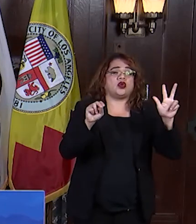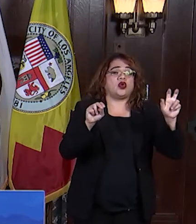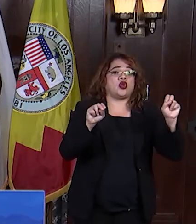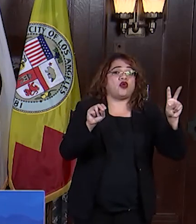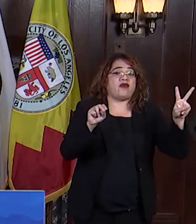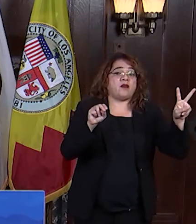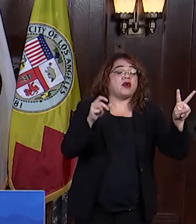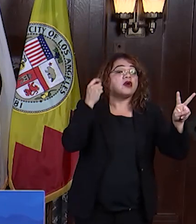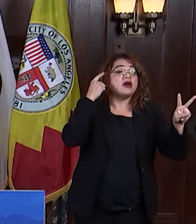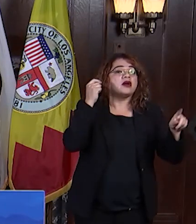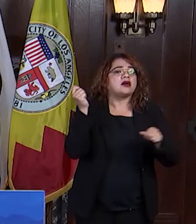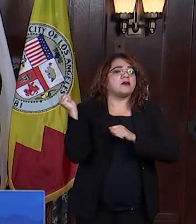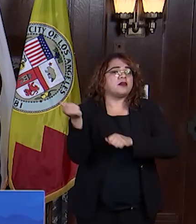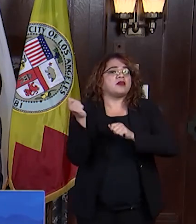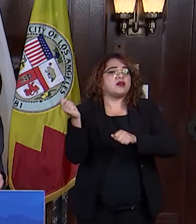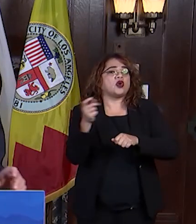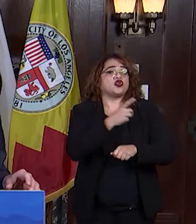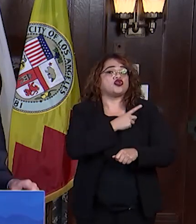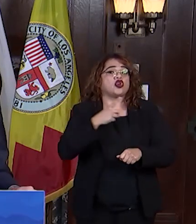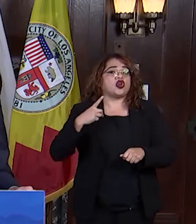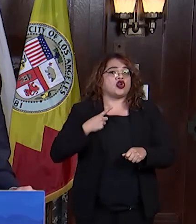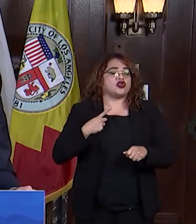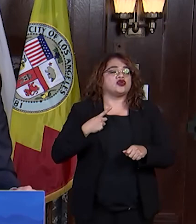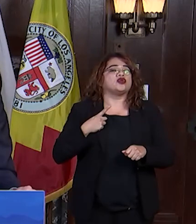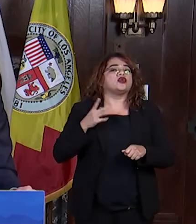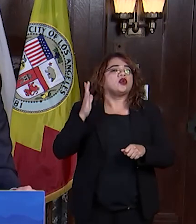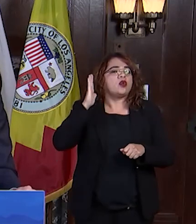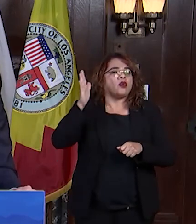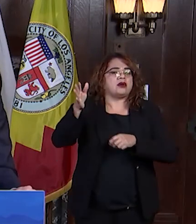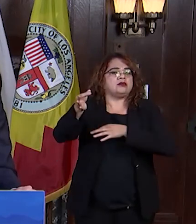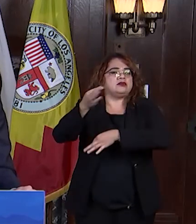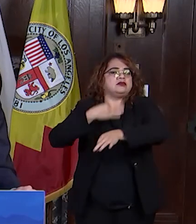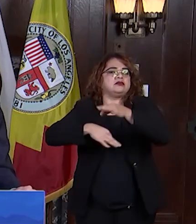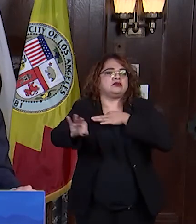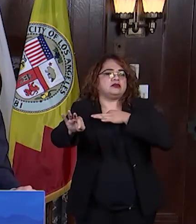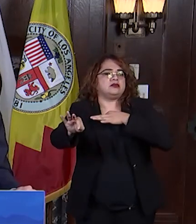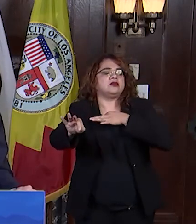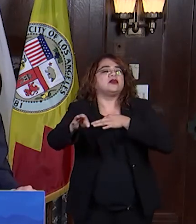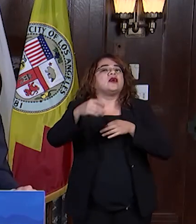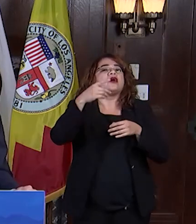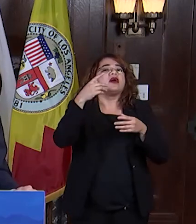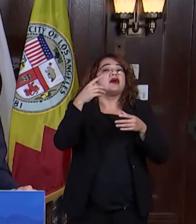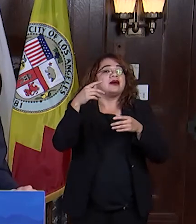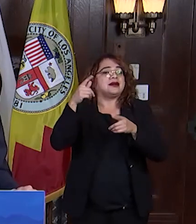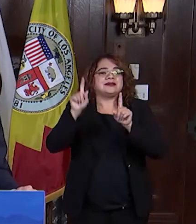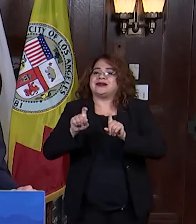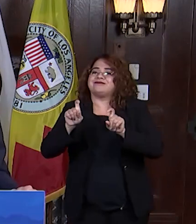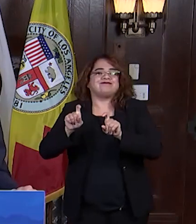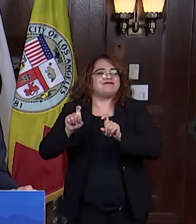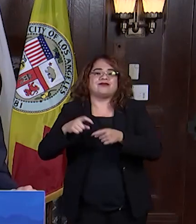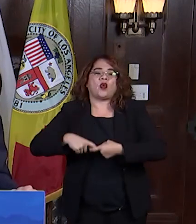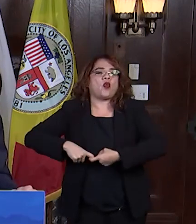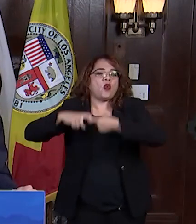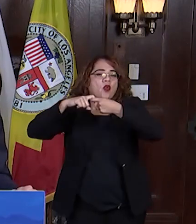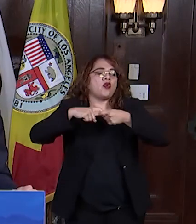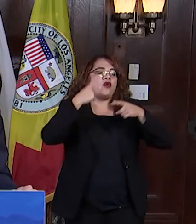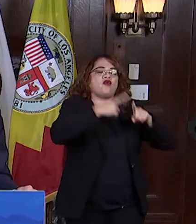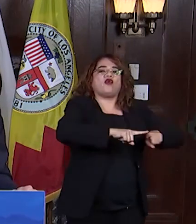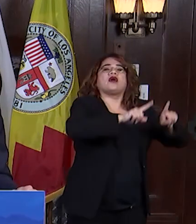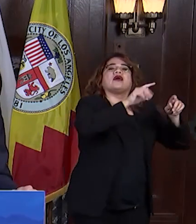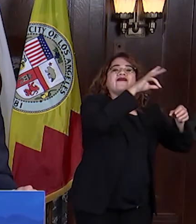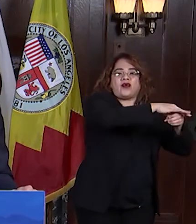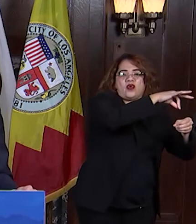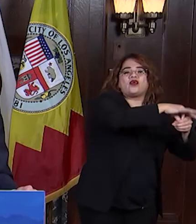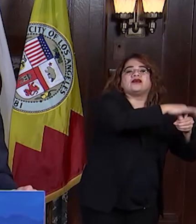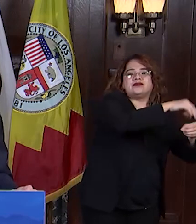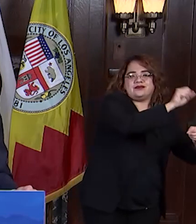el estadio de los Dodgers estará operando como un centro de votación. Los sitios de pruebas